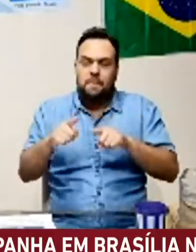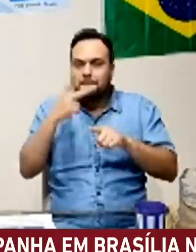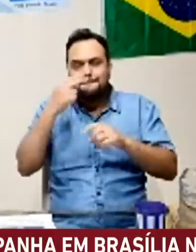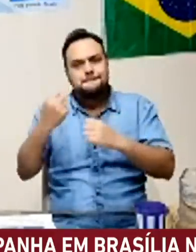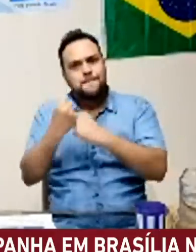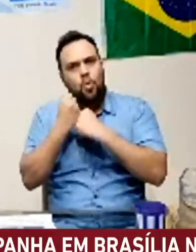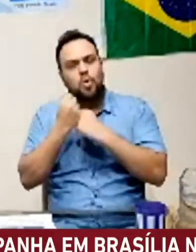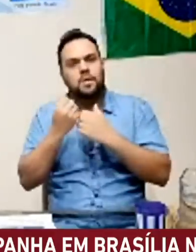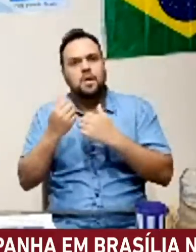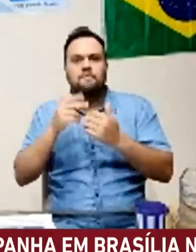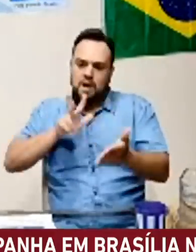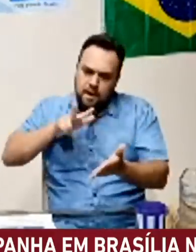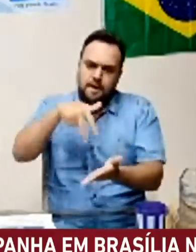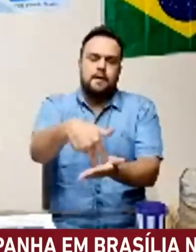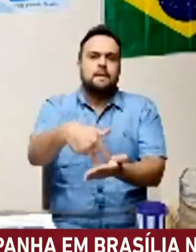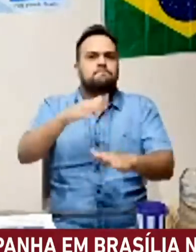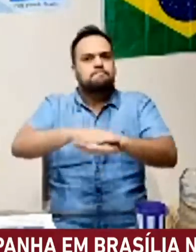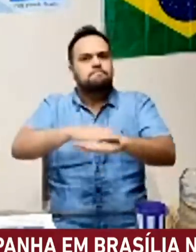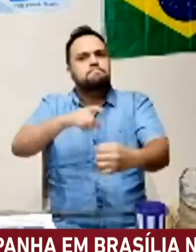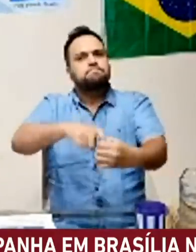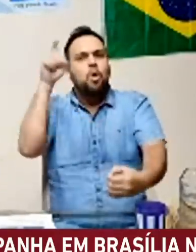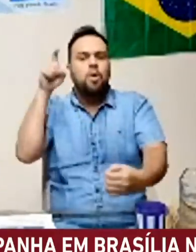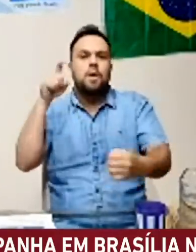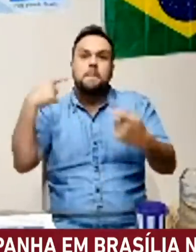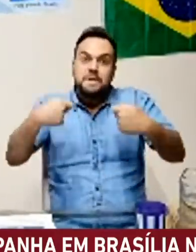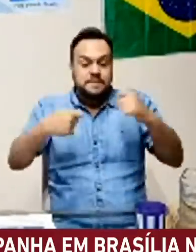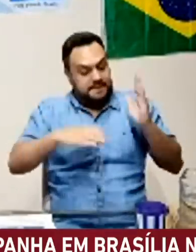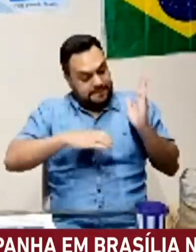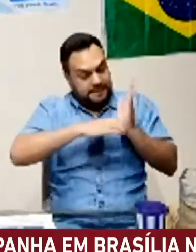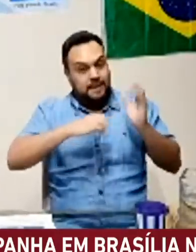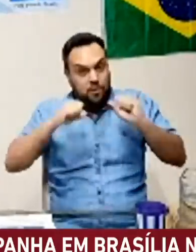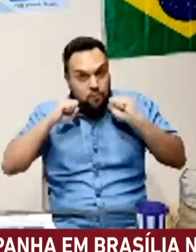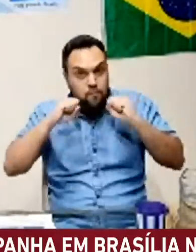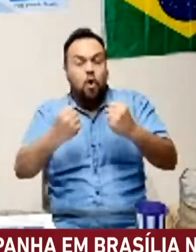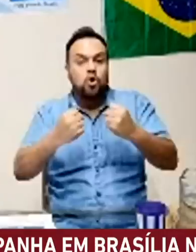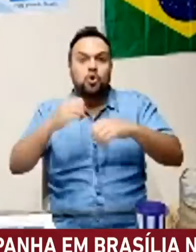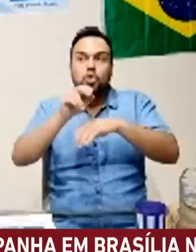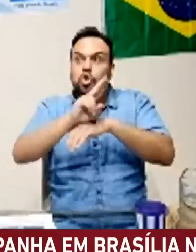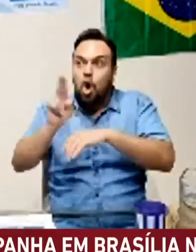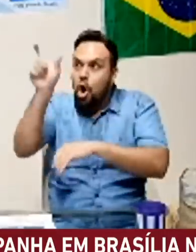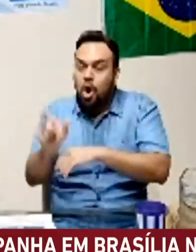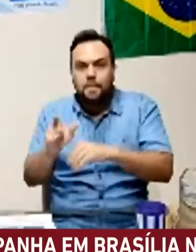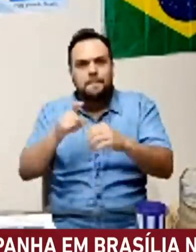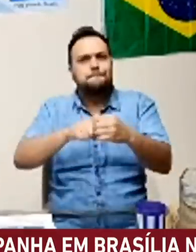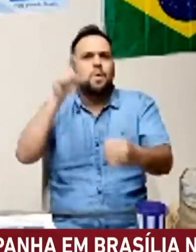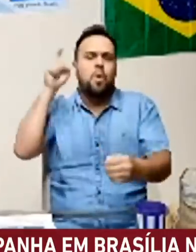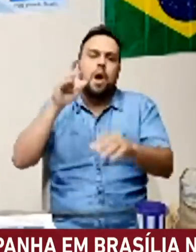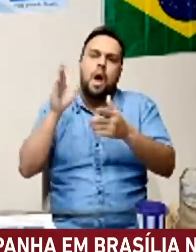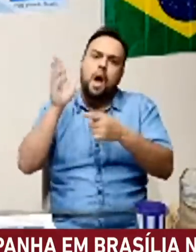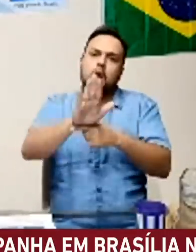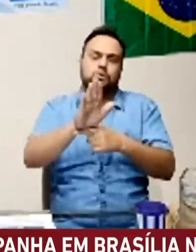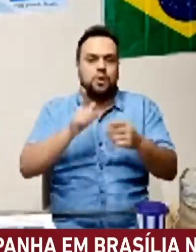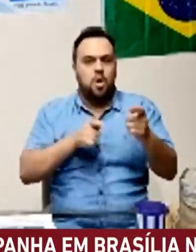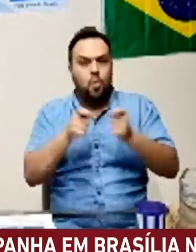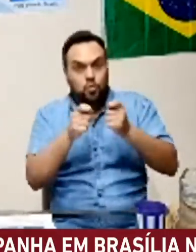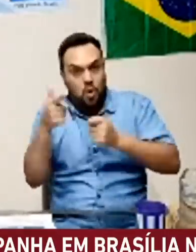que espera da eleição ao Senado. Temos que ter um Senado forte, com nomes independentes, para ajudar até a fazer o controle de